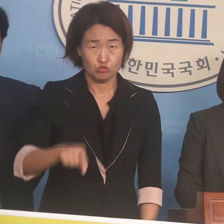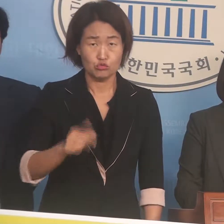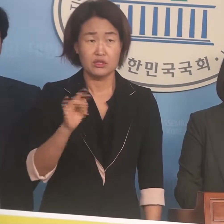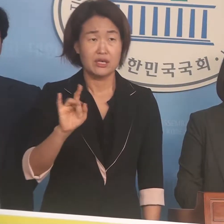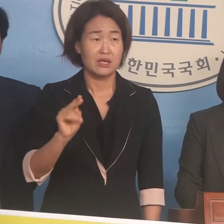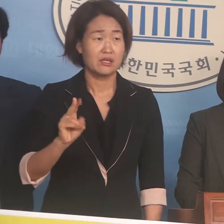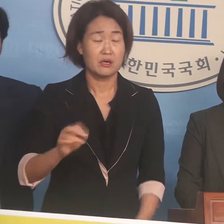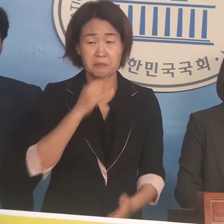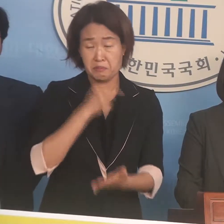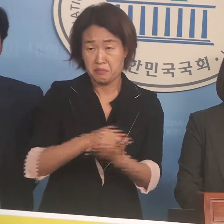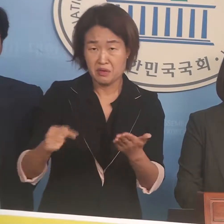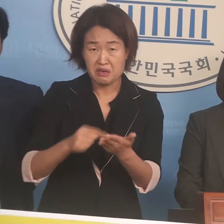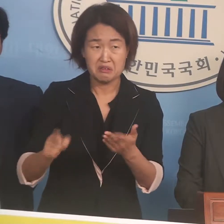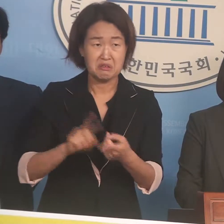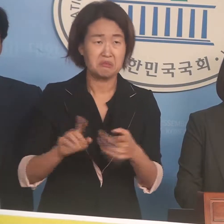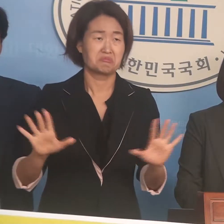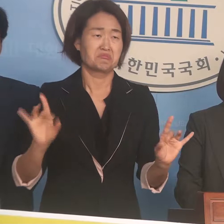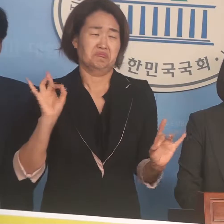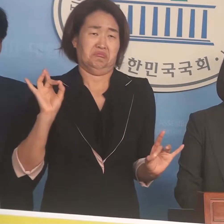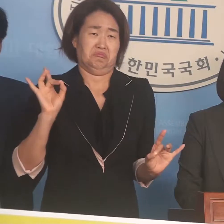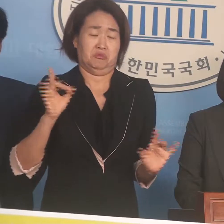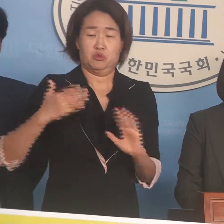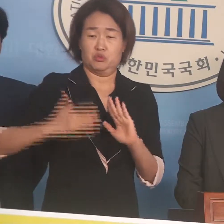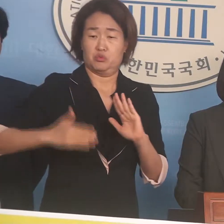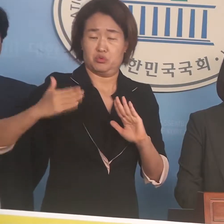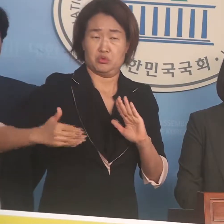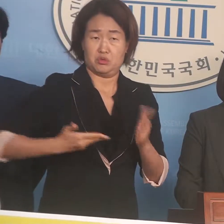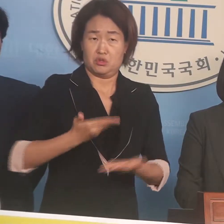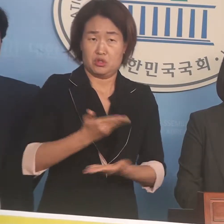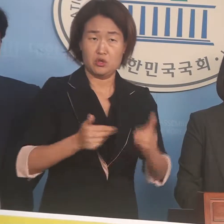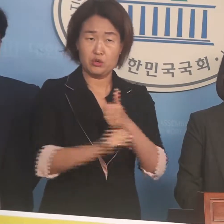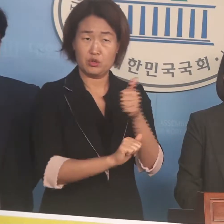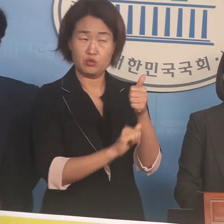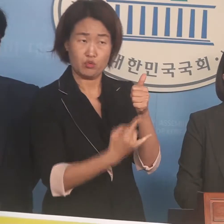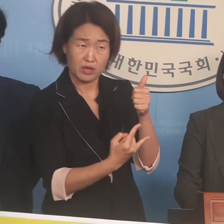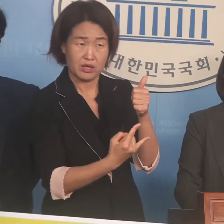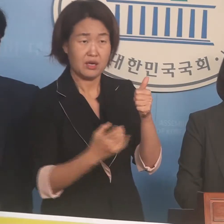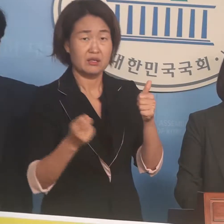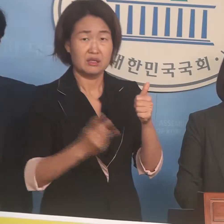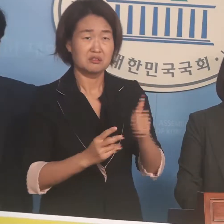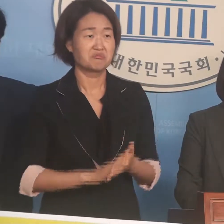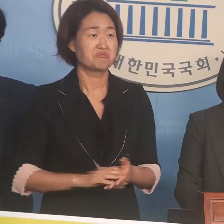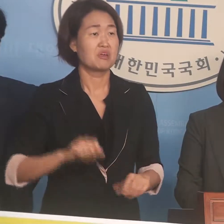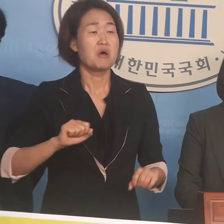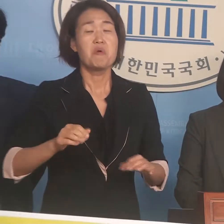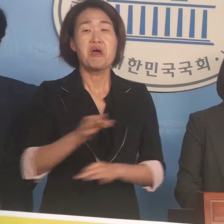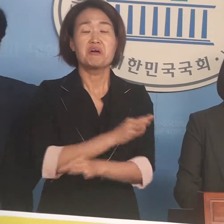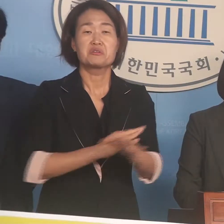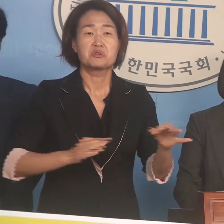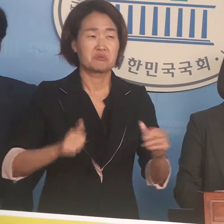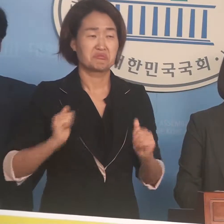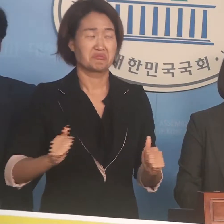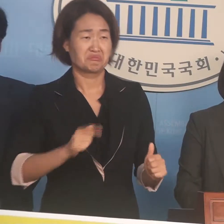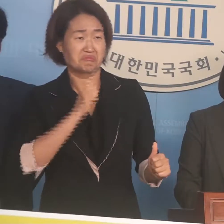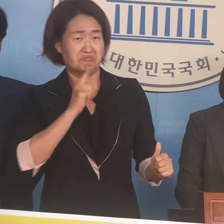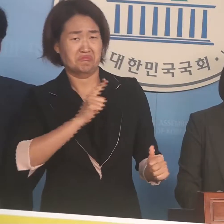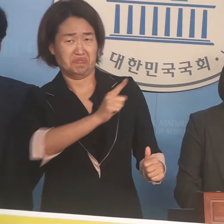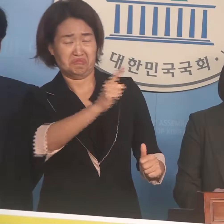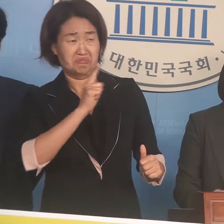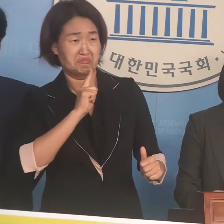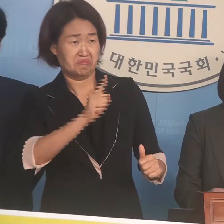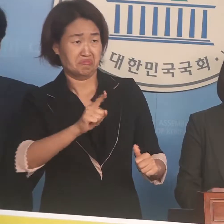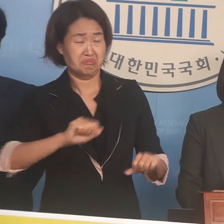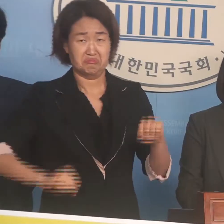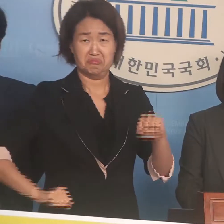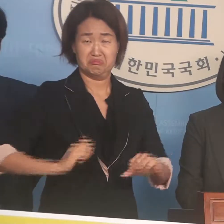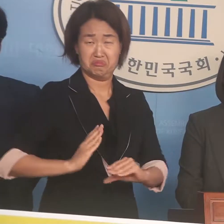대우조선해양은 피해 구제에 손 놓은 채로 공정거래위원회에 제재 행정소송으로 대응하고 있습니다.